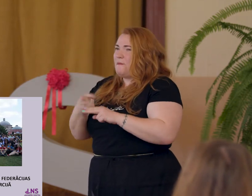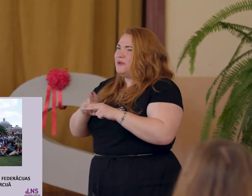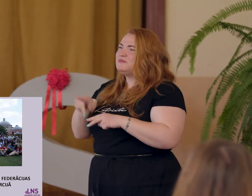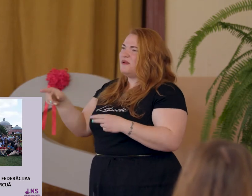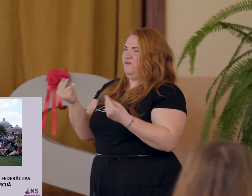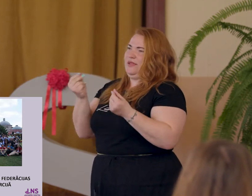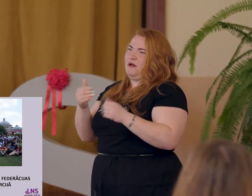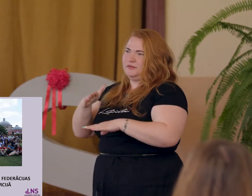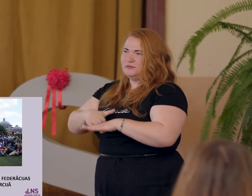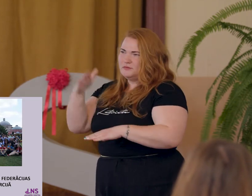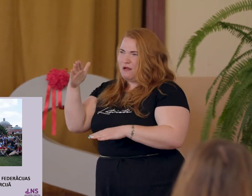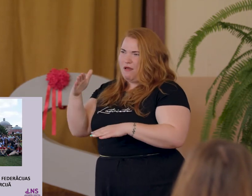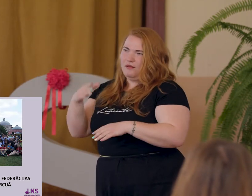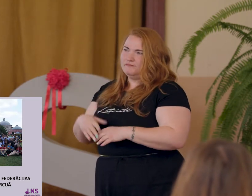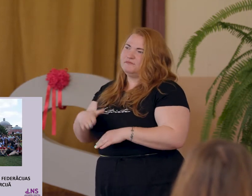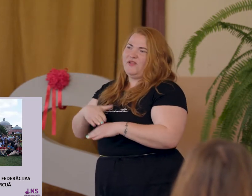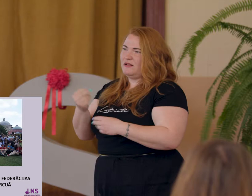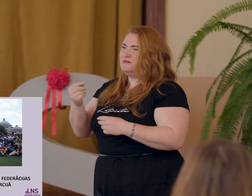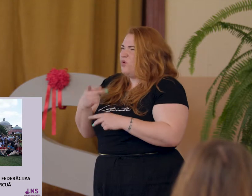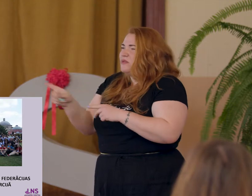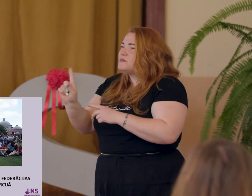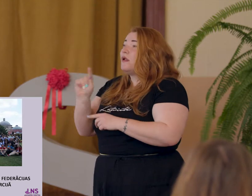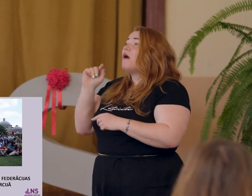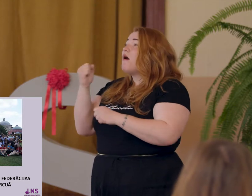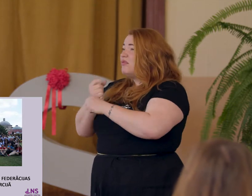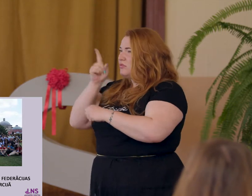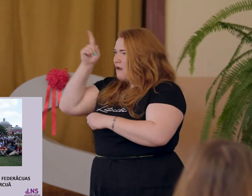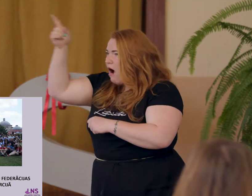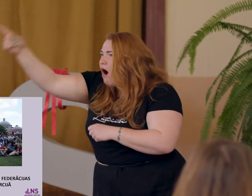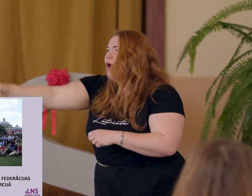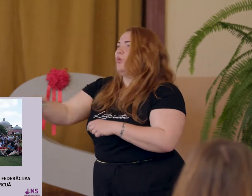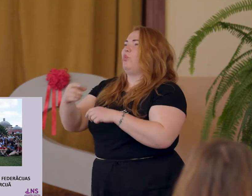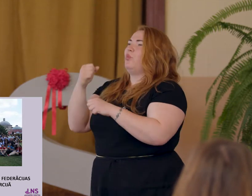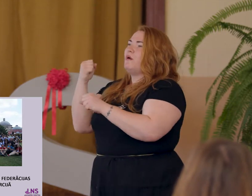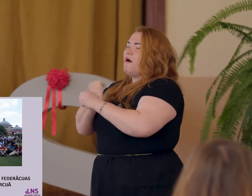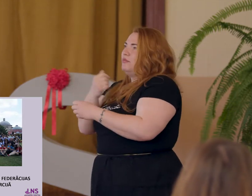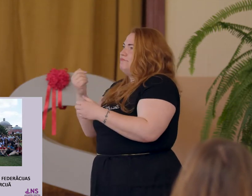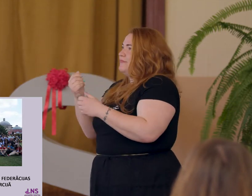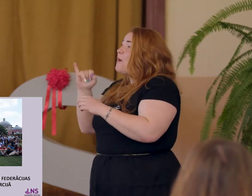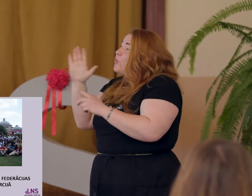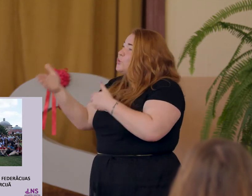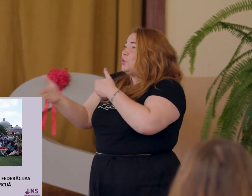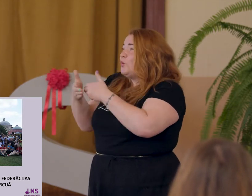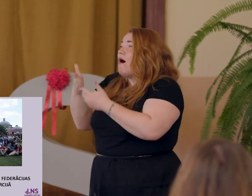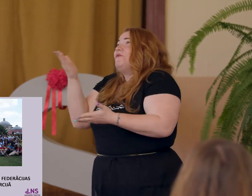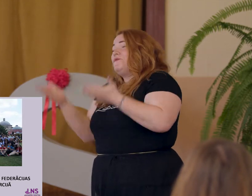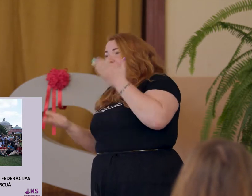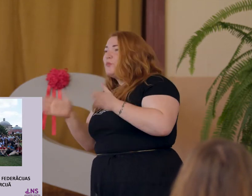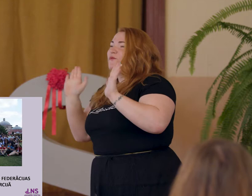organizācijā jau otro gadu nevaram, tas ir finansiāla apsvērumu dēļ. Varbūt tālā nākotnē, varbūt